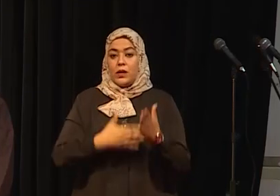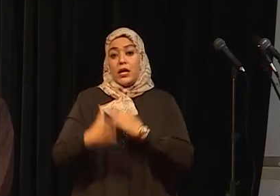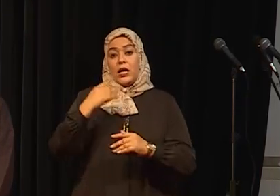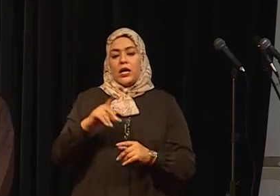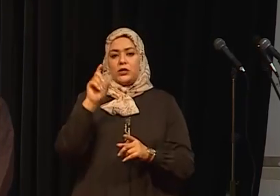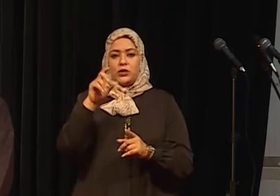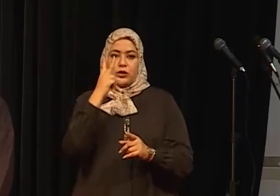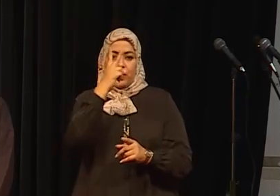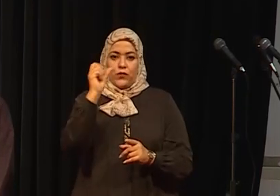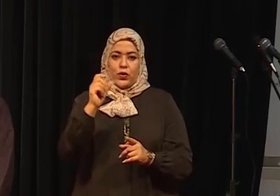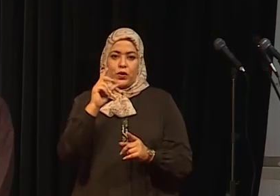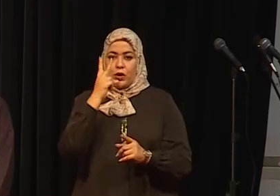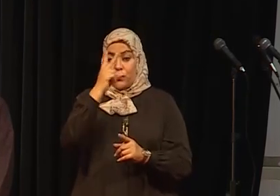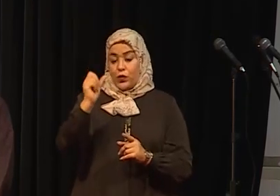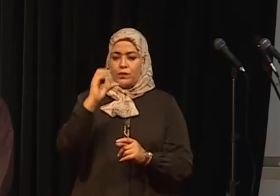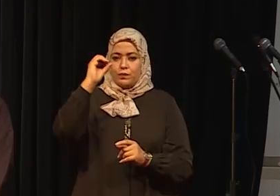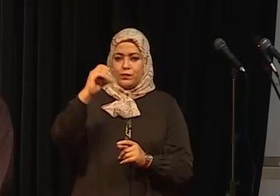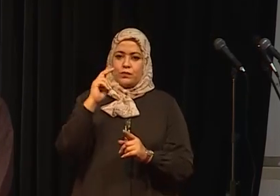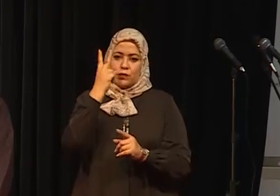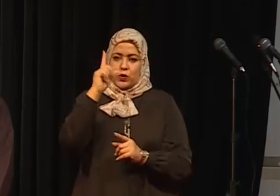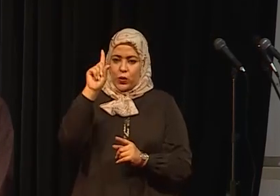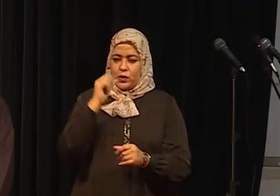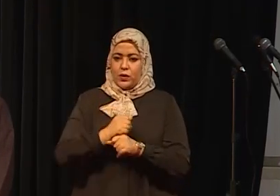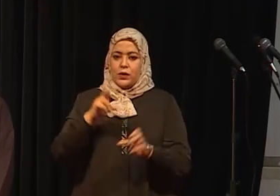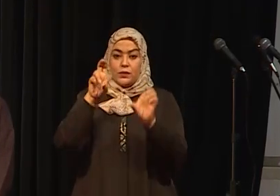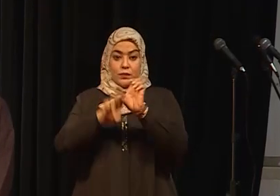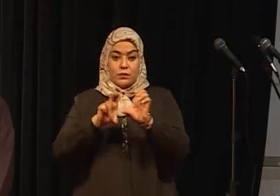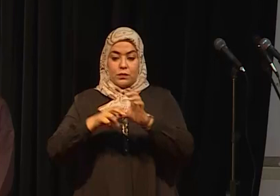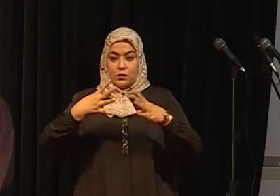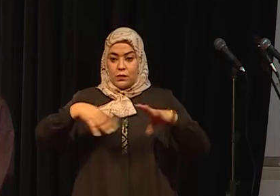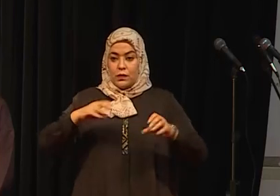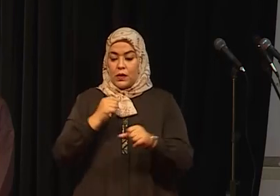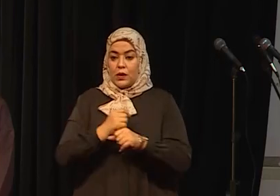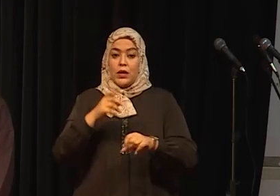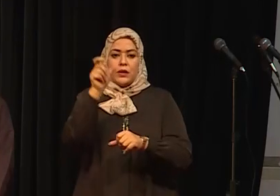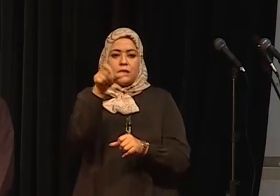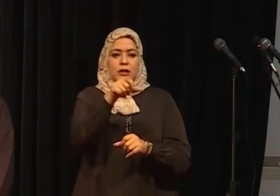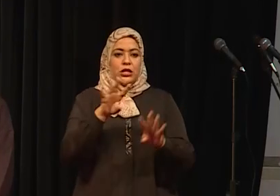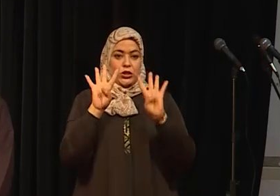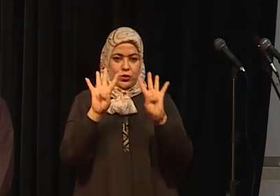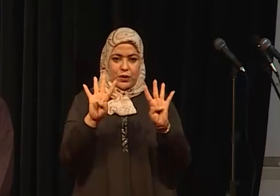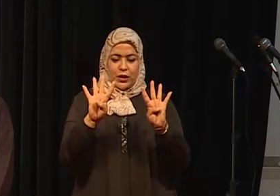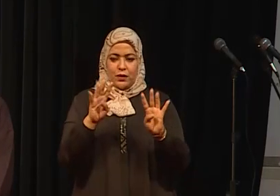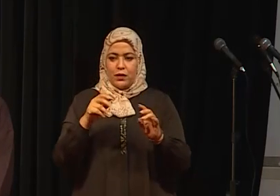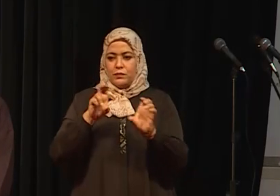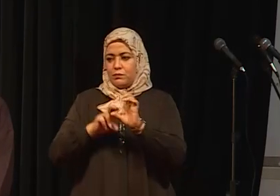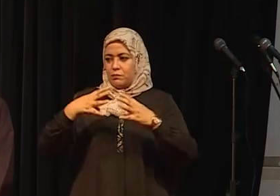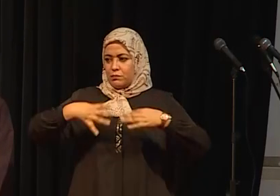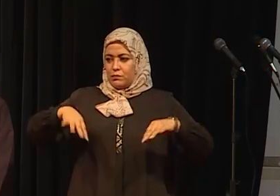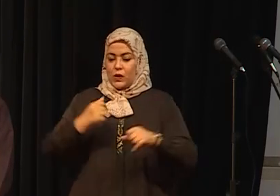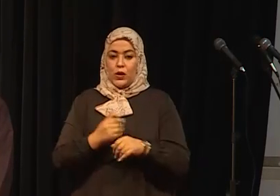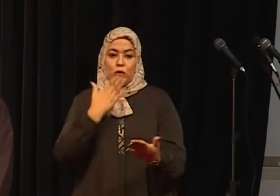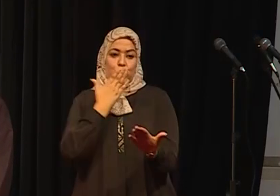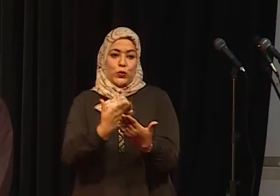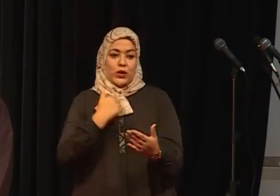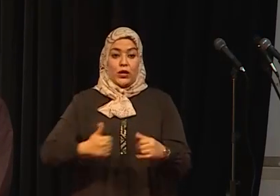أكتوبر 2021 مقعدا بلجنة تنفيذية مكونة من 8 أعضاء. وبهذه المناسبة